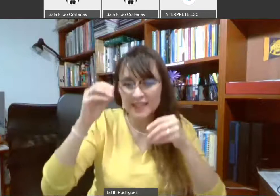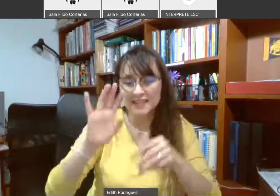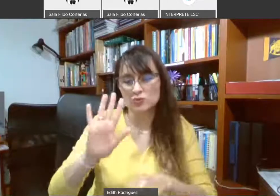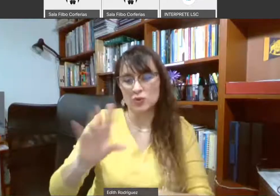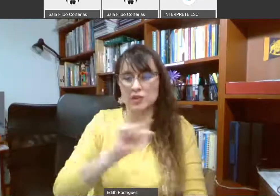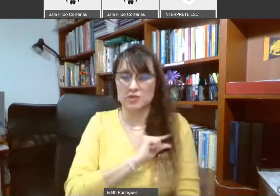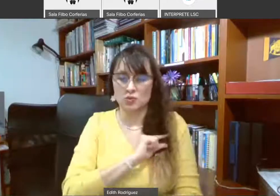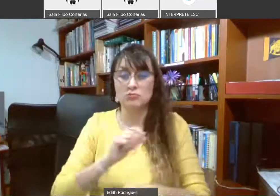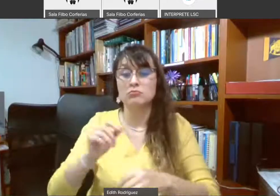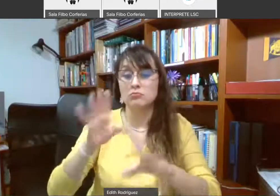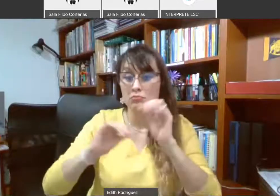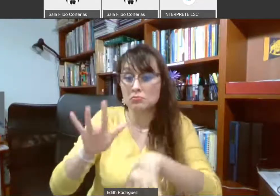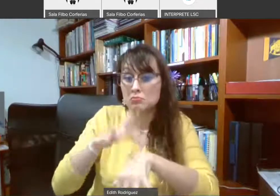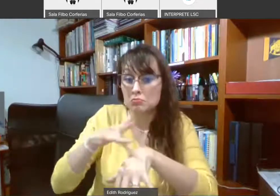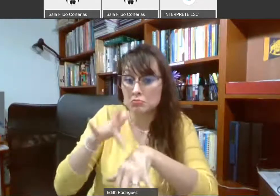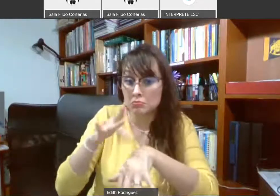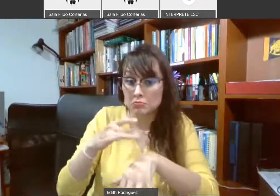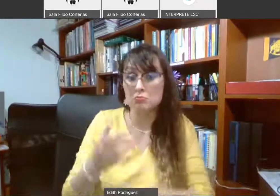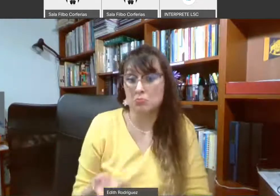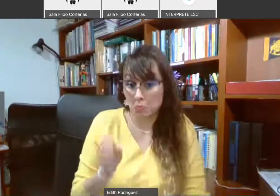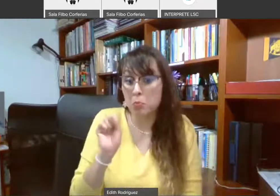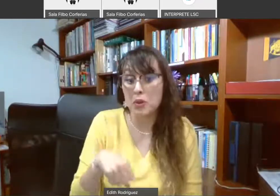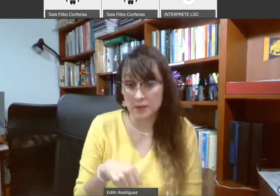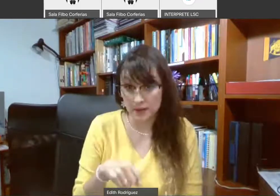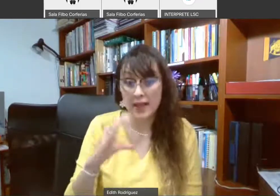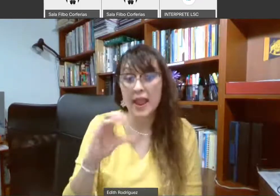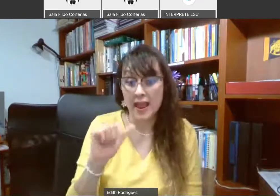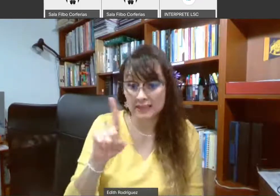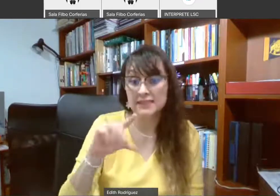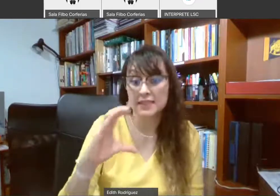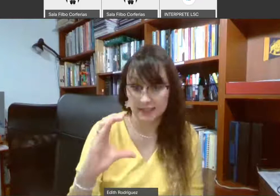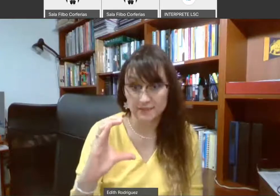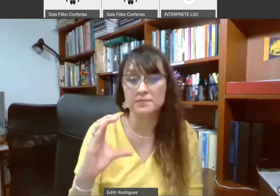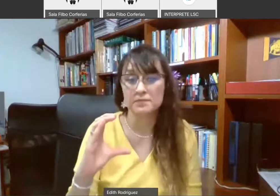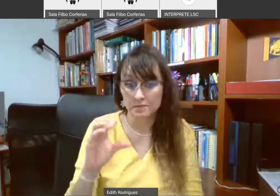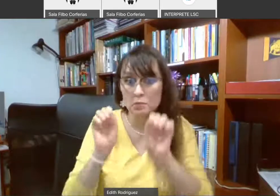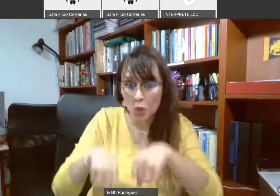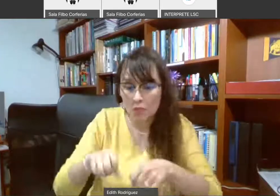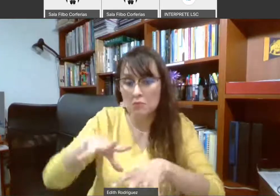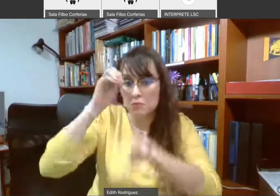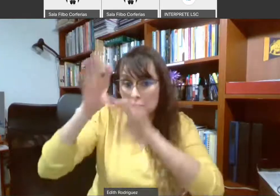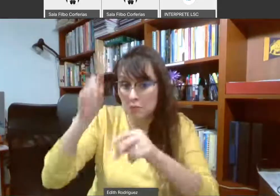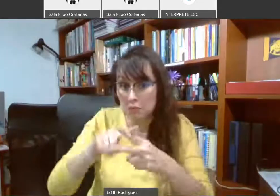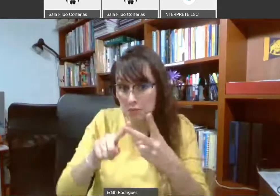Tenemos clases en el INSOR que pues también